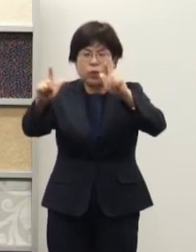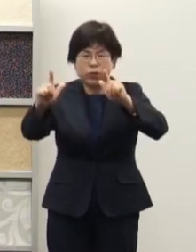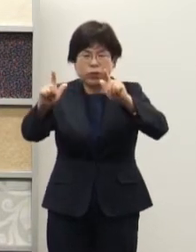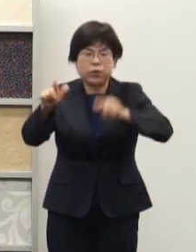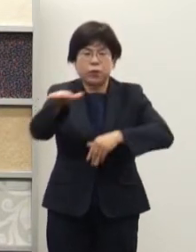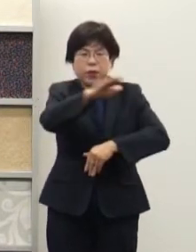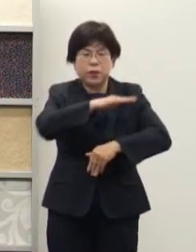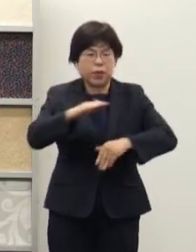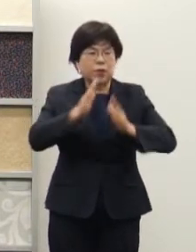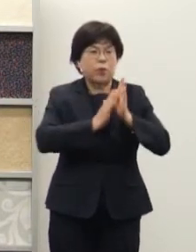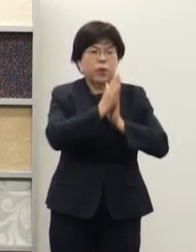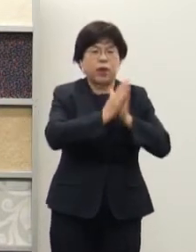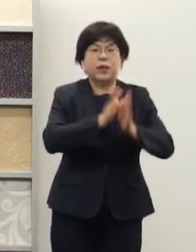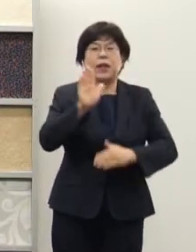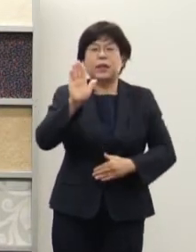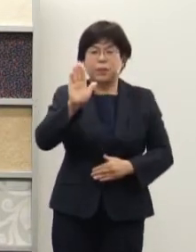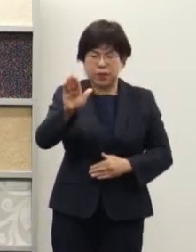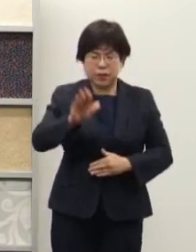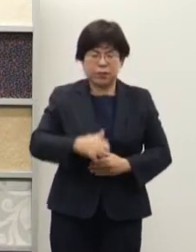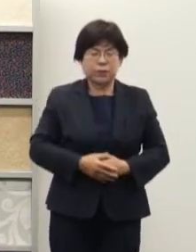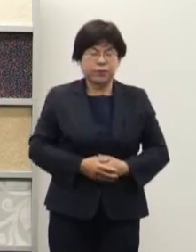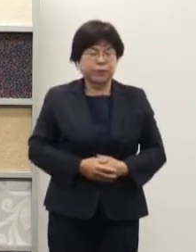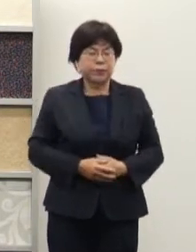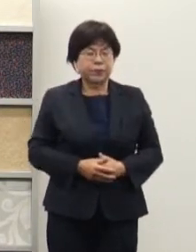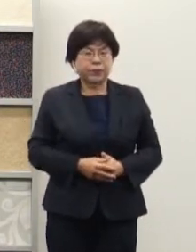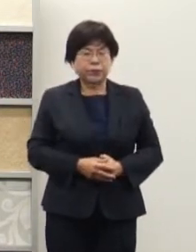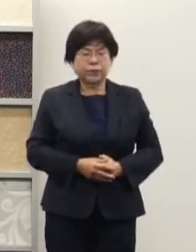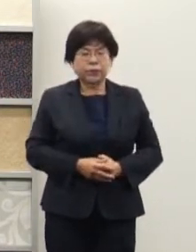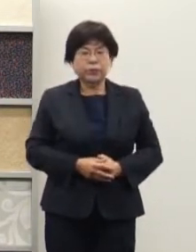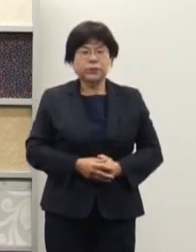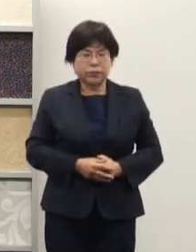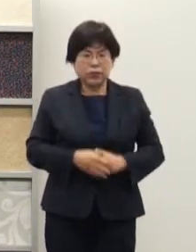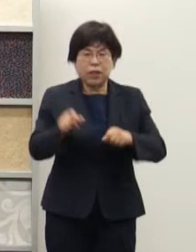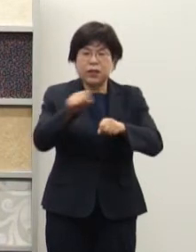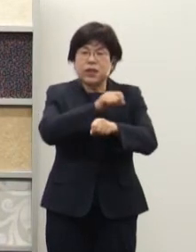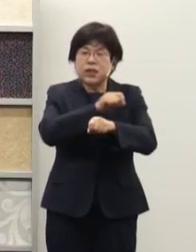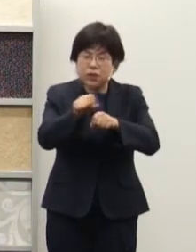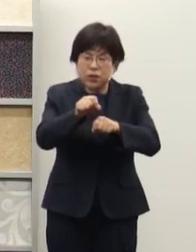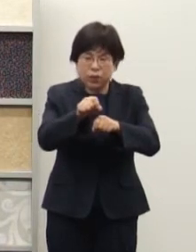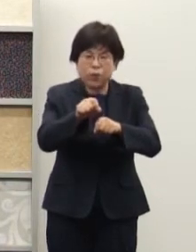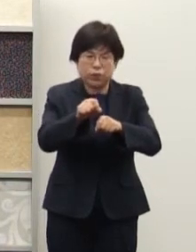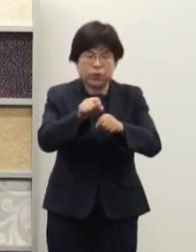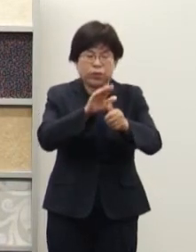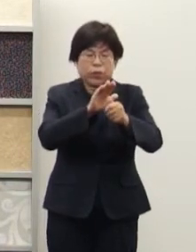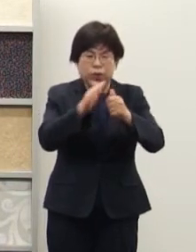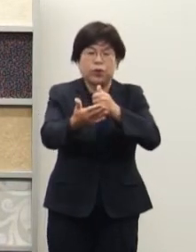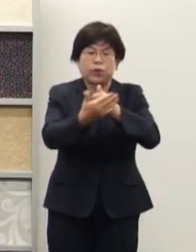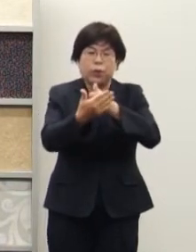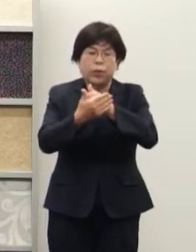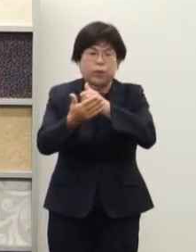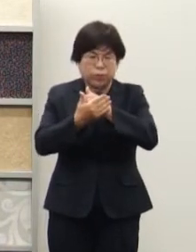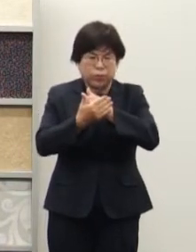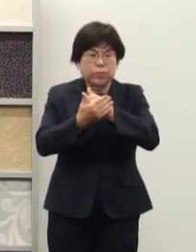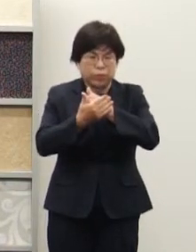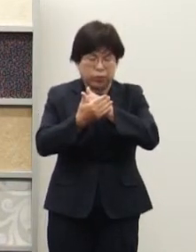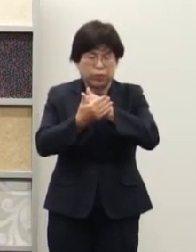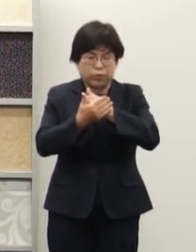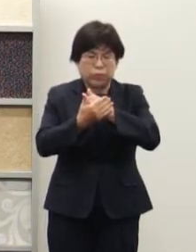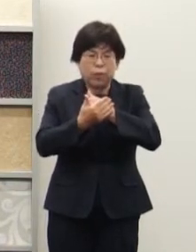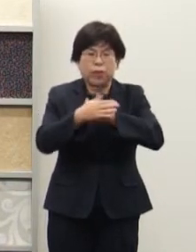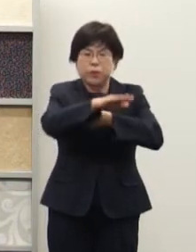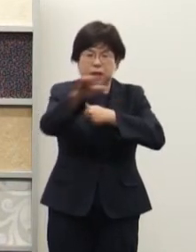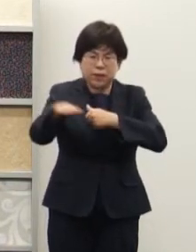上げます。1点目ですが、臨時特別協力要請の期間の延長についてであります。